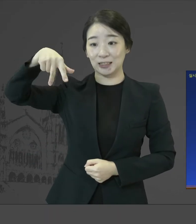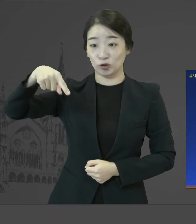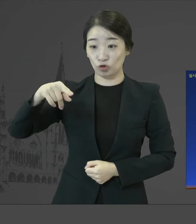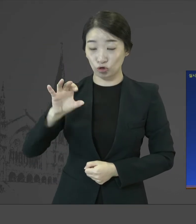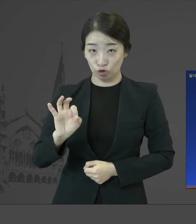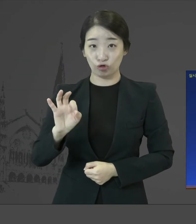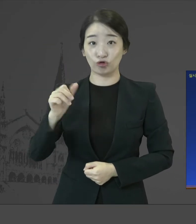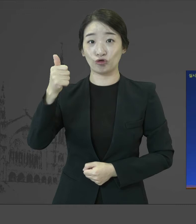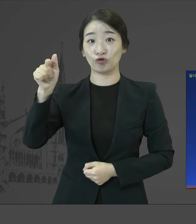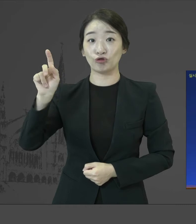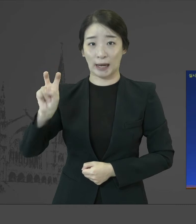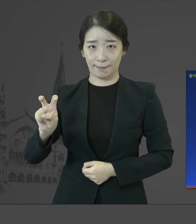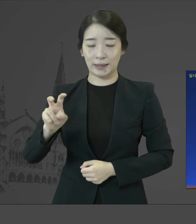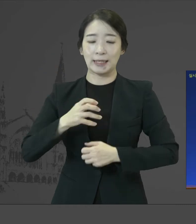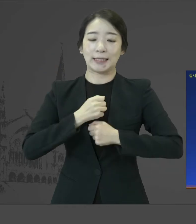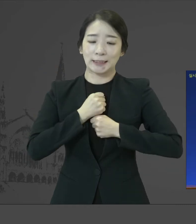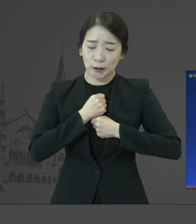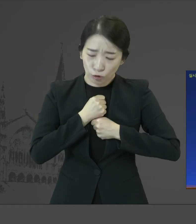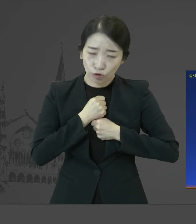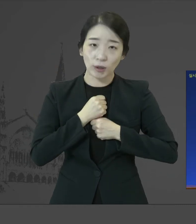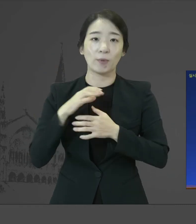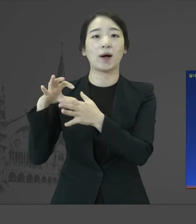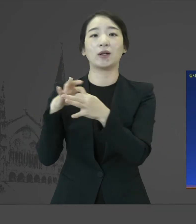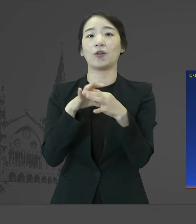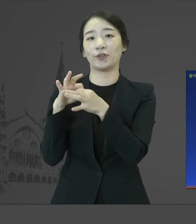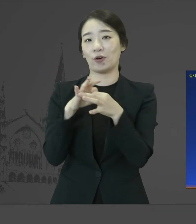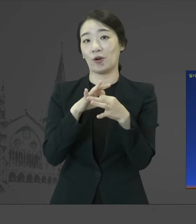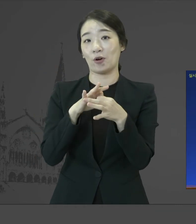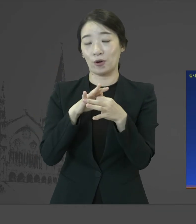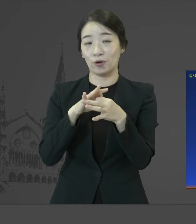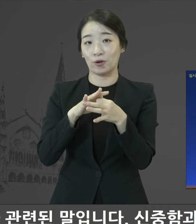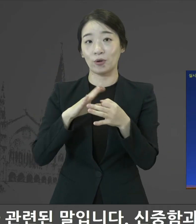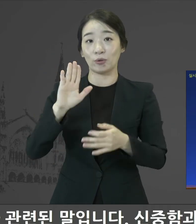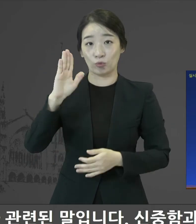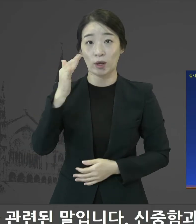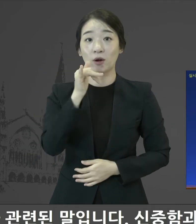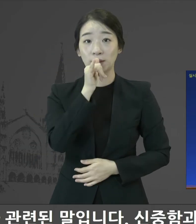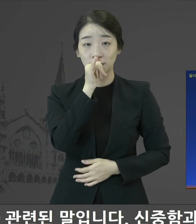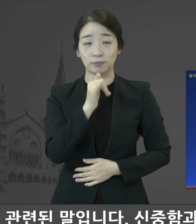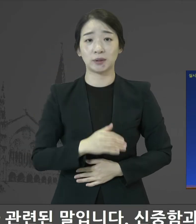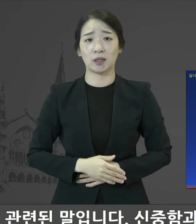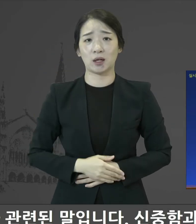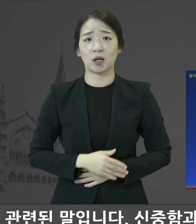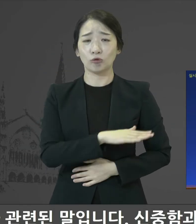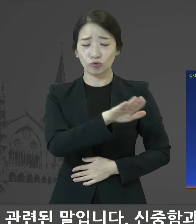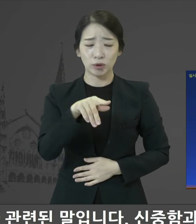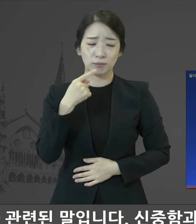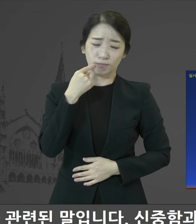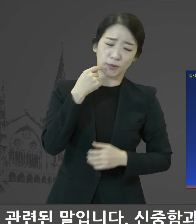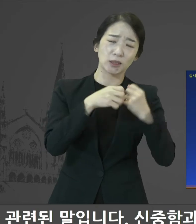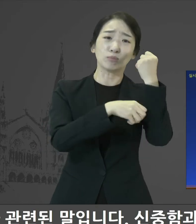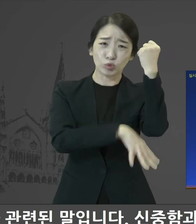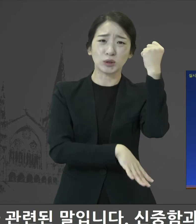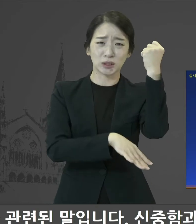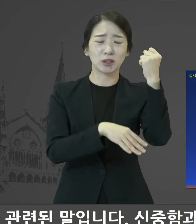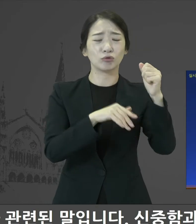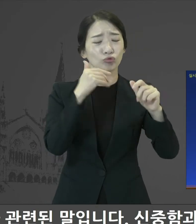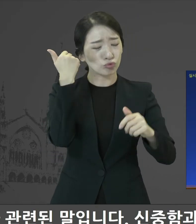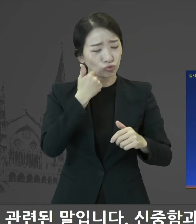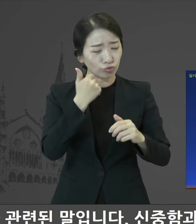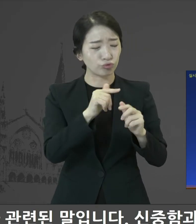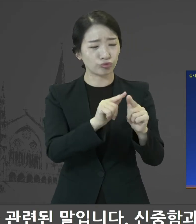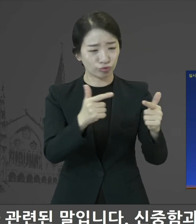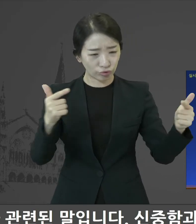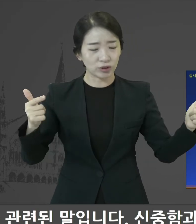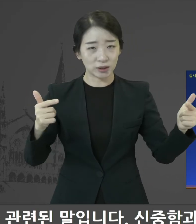그 내용적으로 연결되어 있어요. 우리가 사려 깊지 못하면 쓴뿌리가 생깁니다. 누구나 인생에는 고통이 있기 마련이고요,